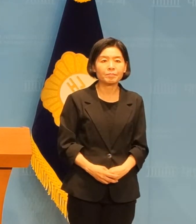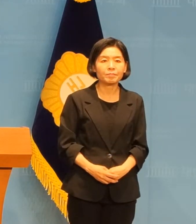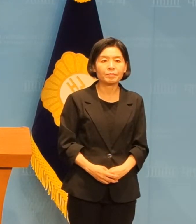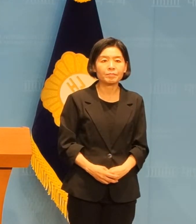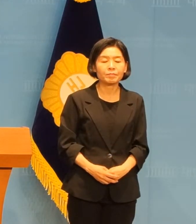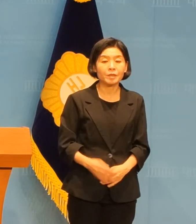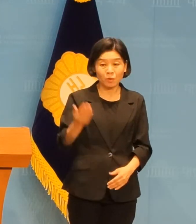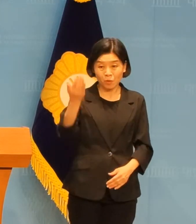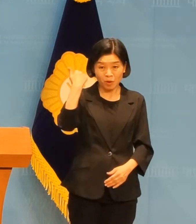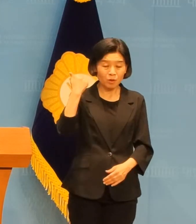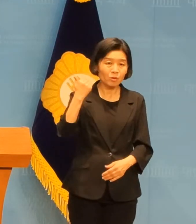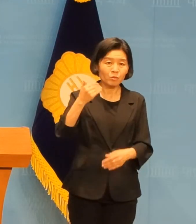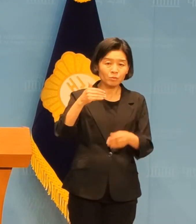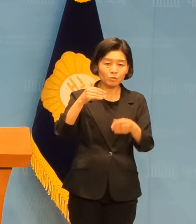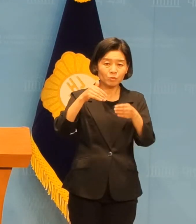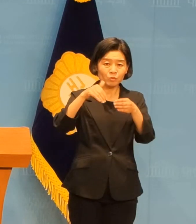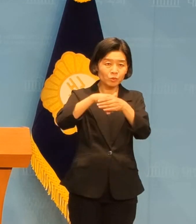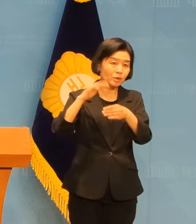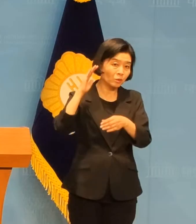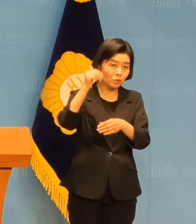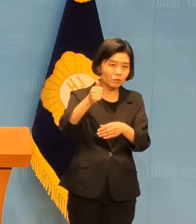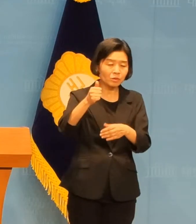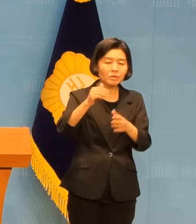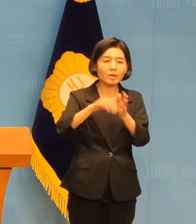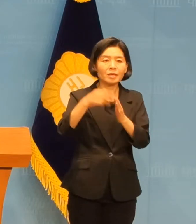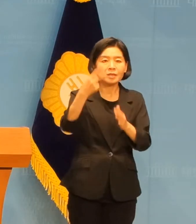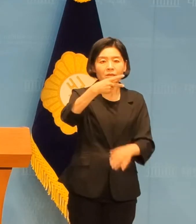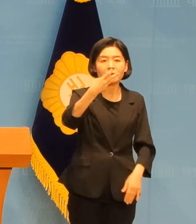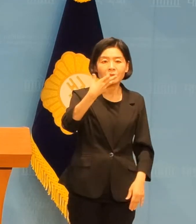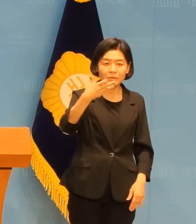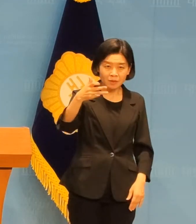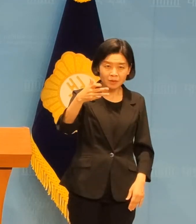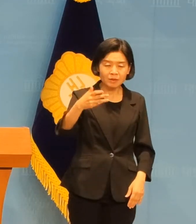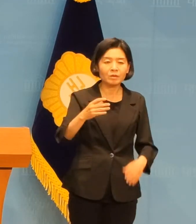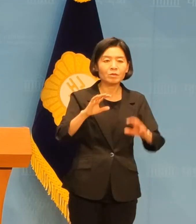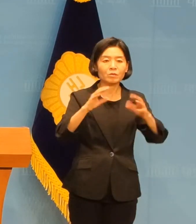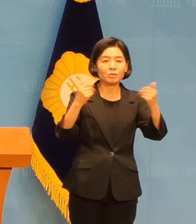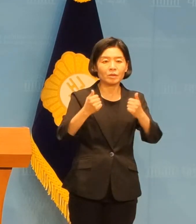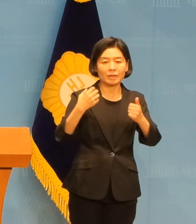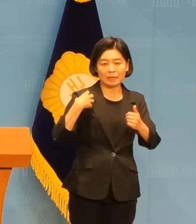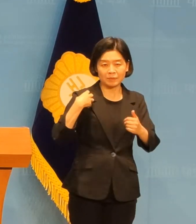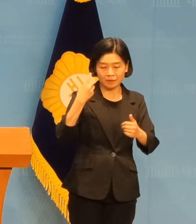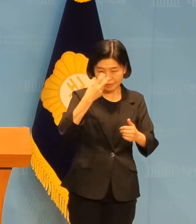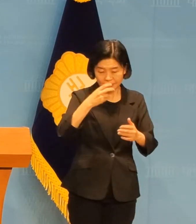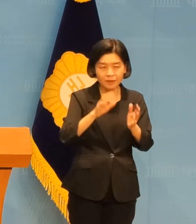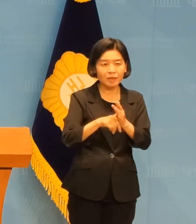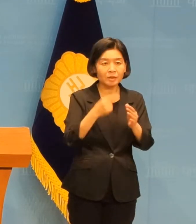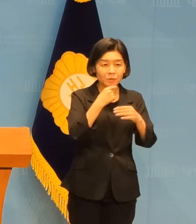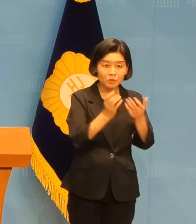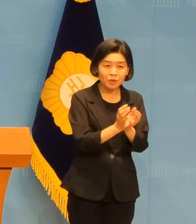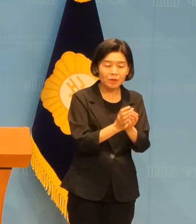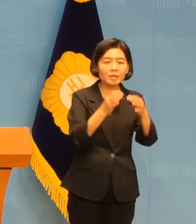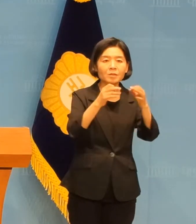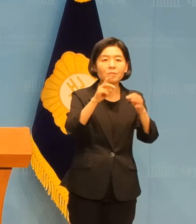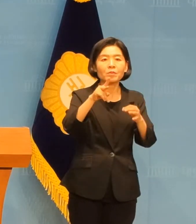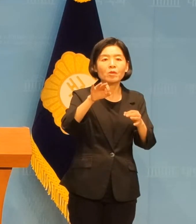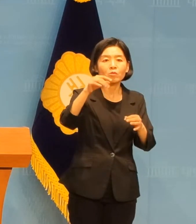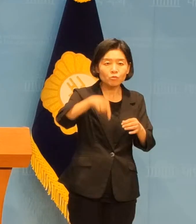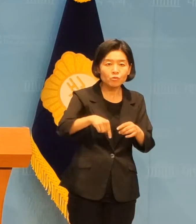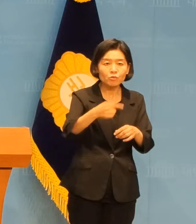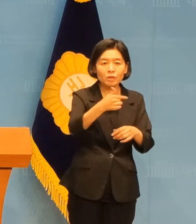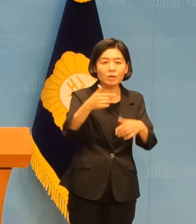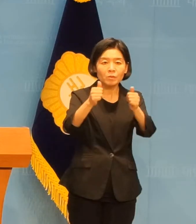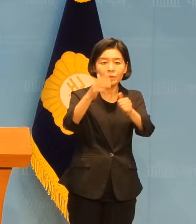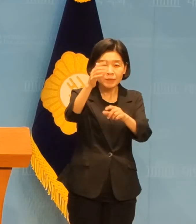과거 문재인 정부 때인 2018년 국감 당시 민주당은 김면수 대법원장의 답변이